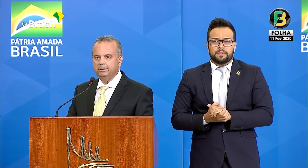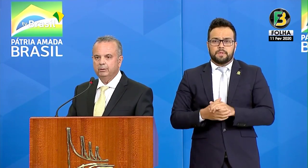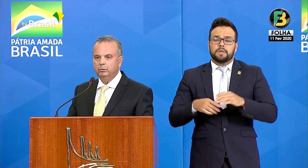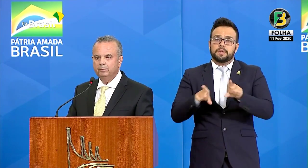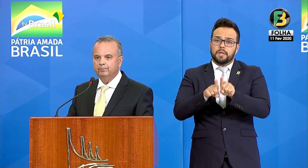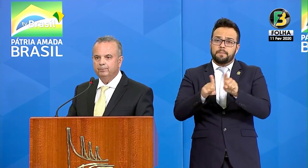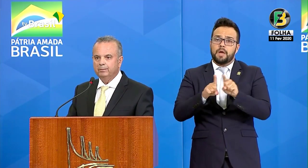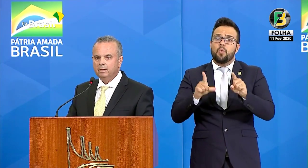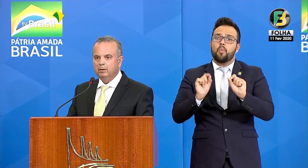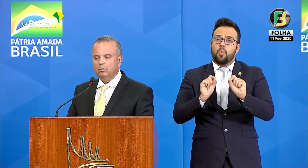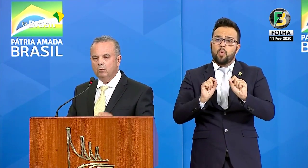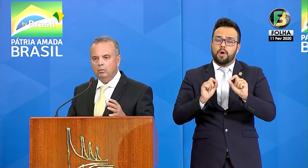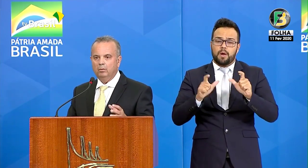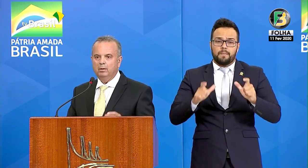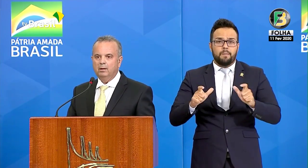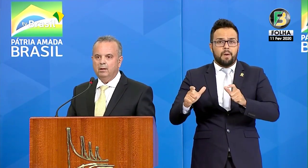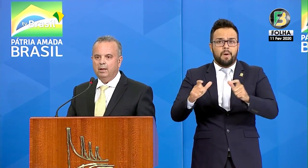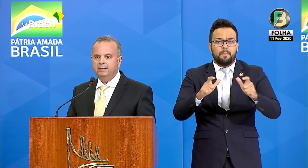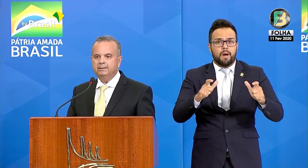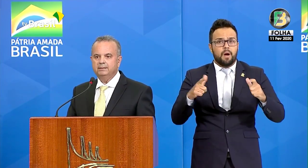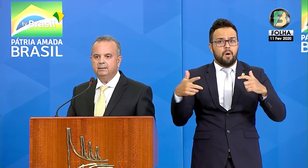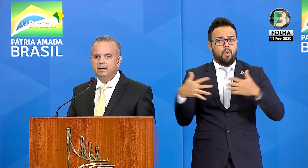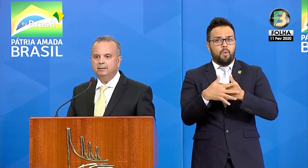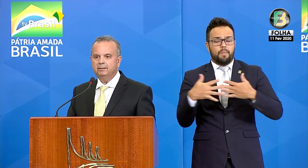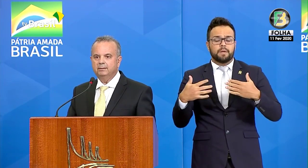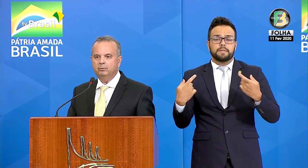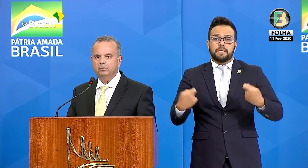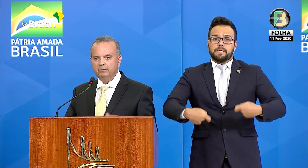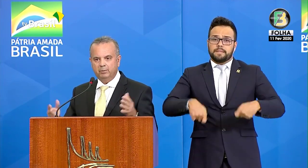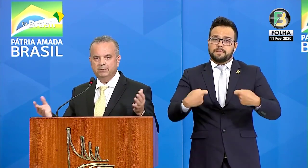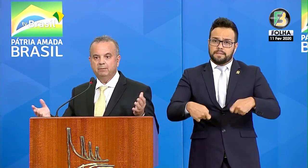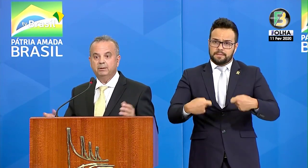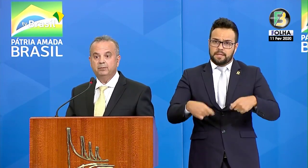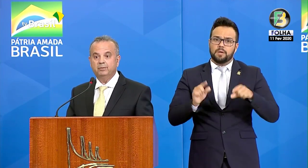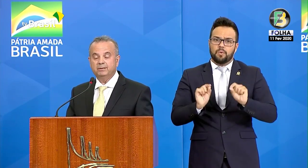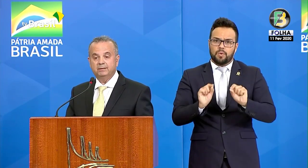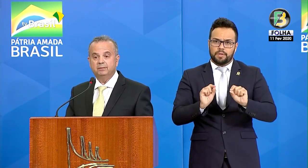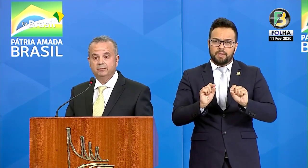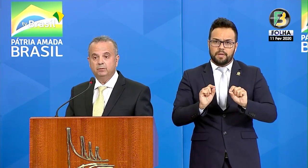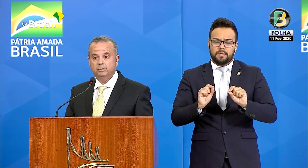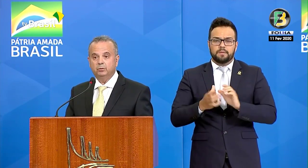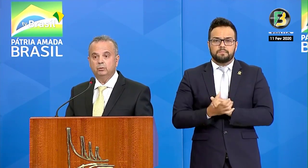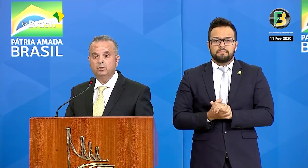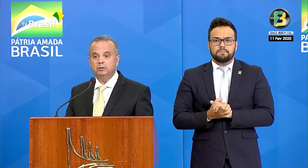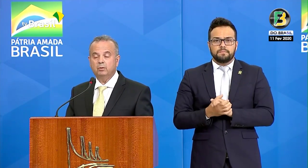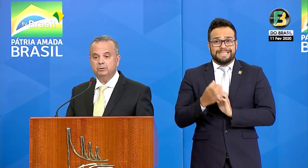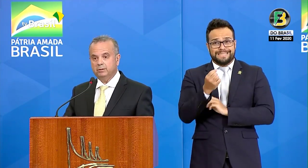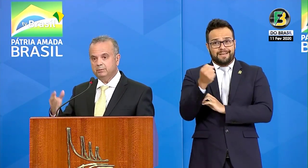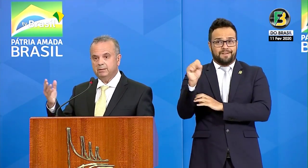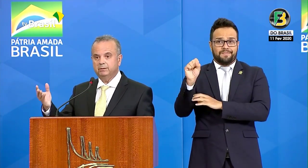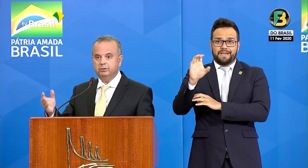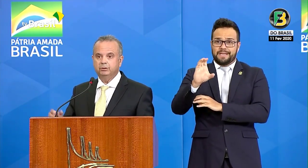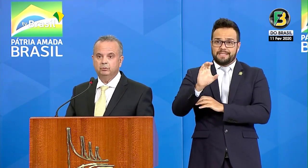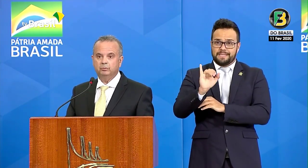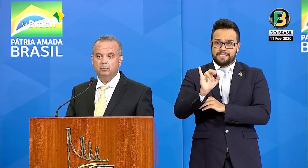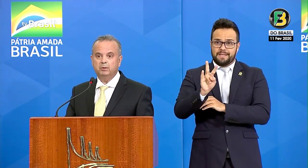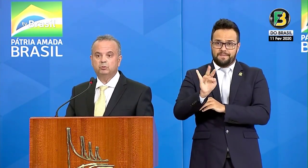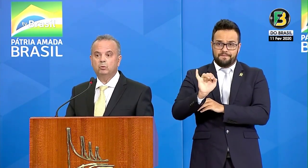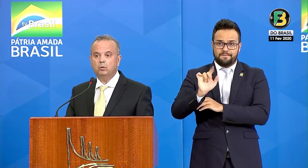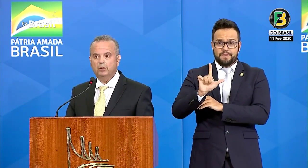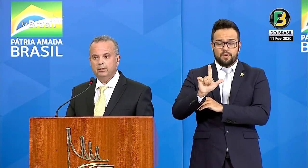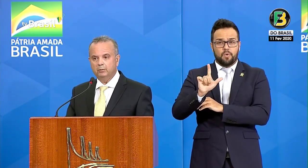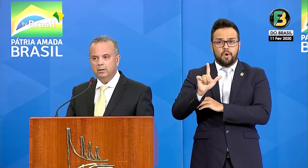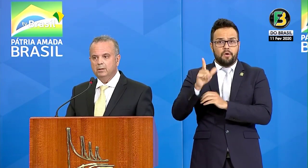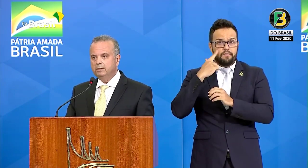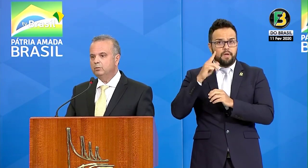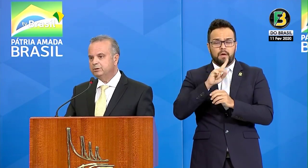urbanos, a CBTU, com a necessidade de se prover, por exemplo, a defesa civil, e todos nós agora estamos assistindo os problemas